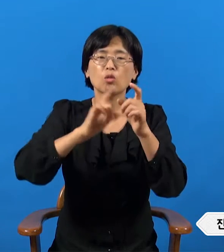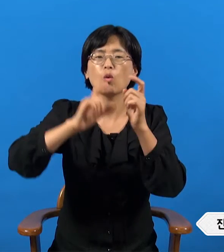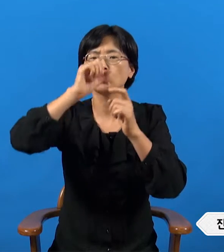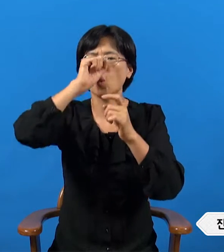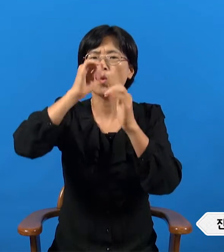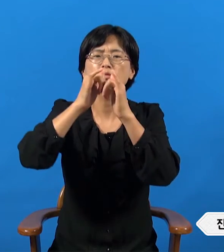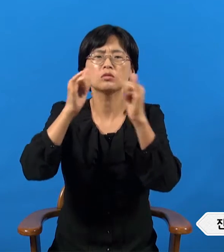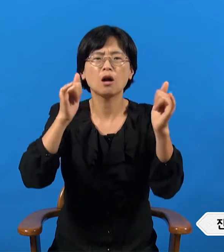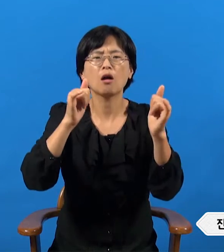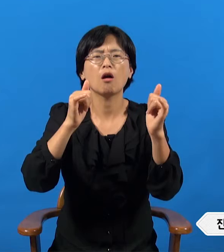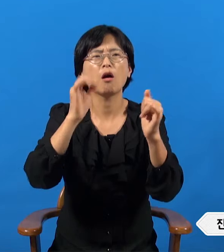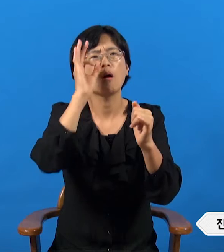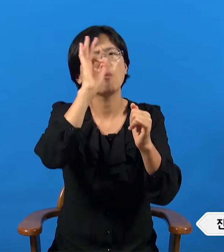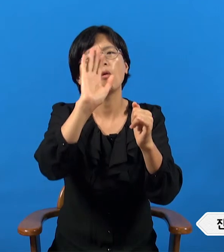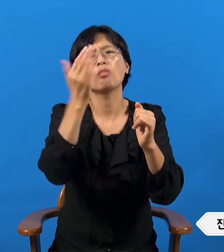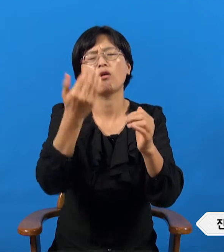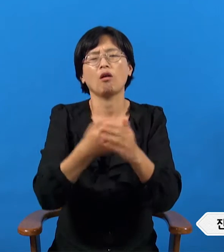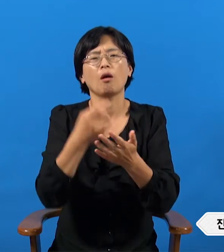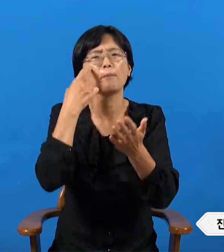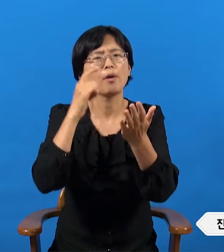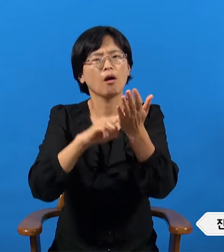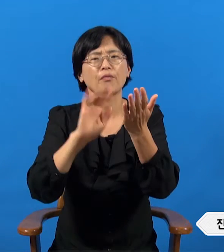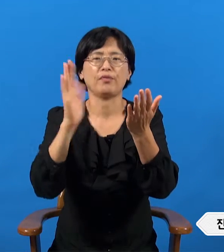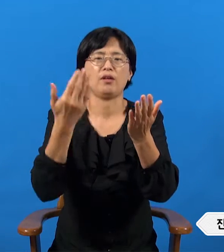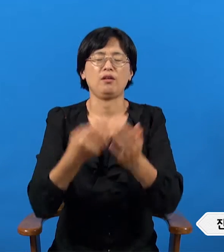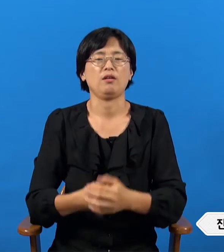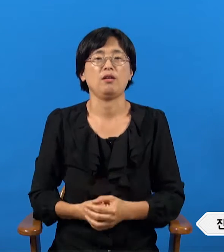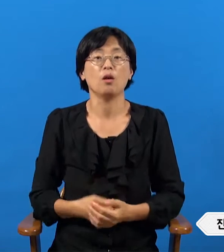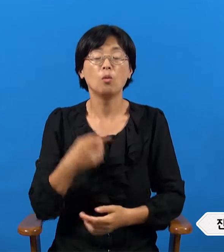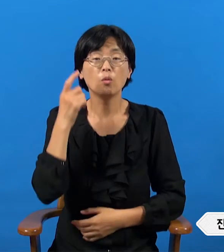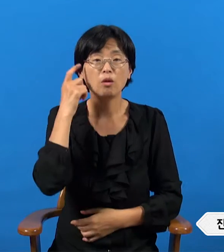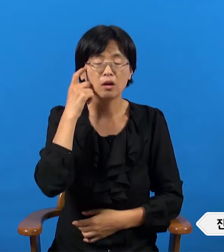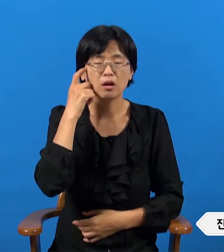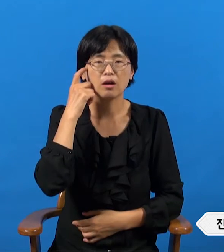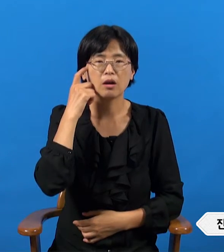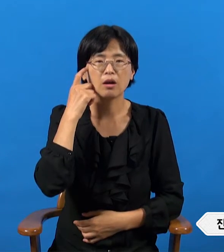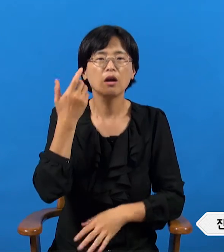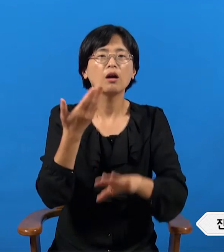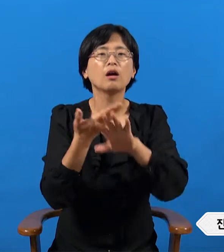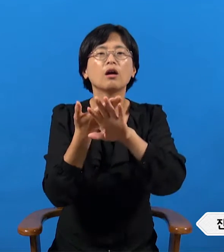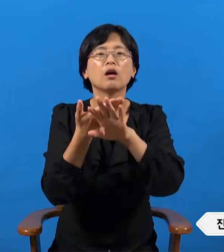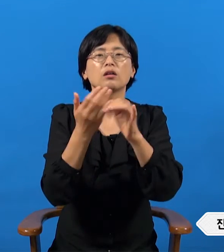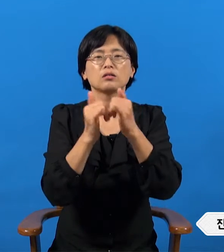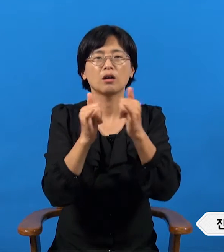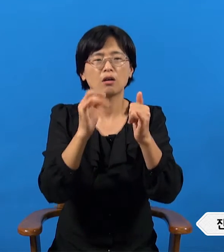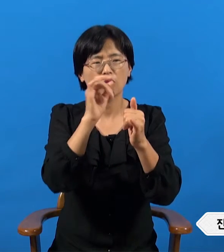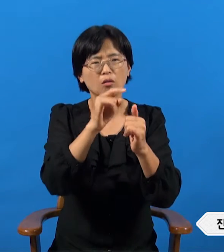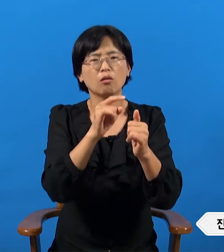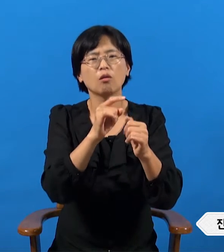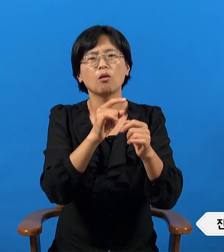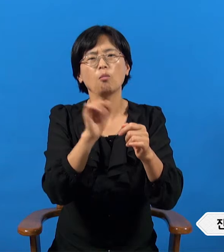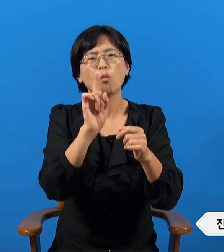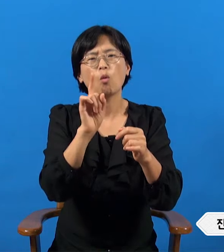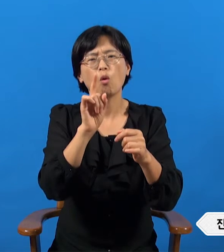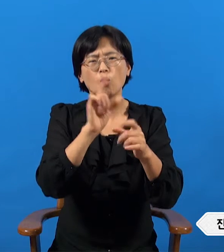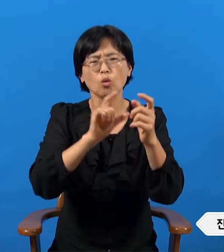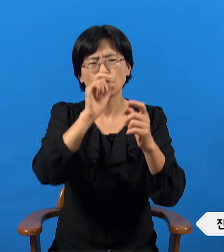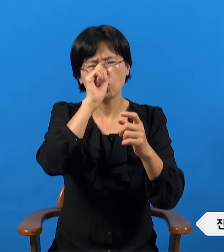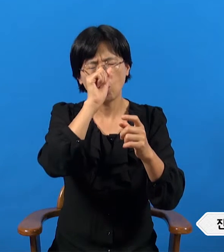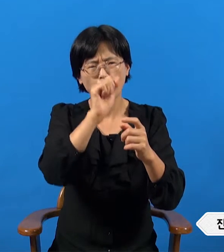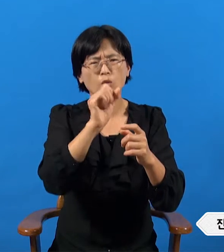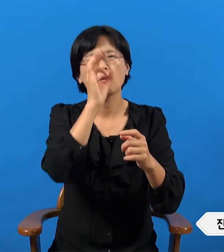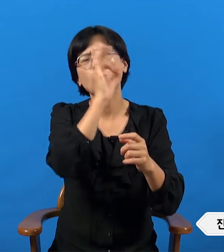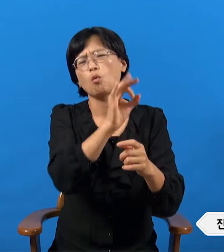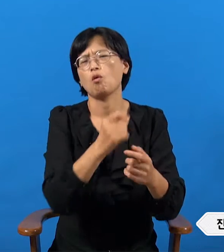사람, 더 좋은 사람을 항상 발견할 수 있습니다. 왜냐하면 남의 것은 훨씬 더